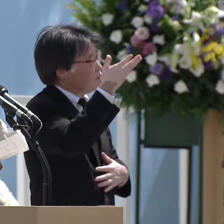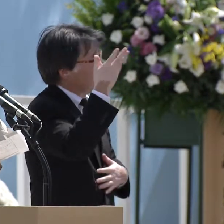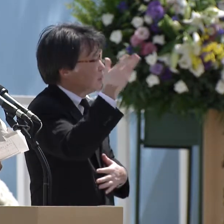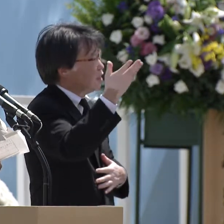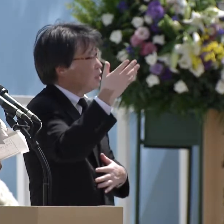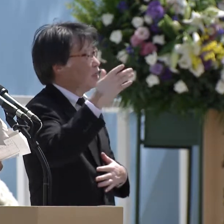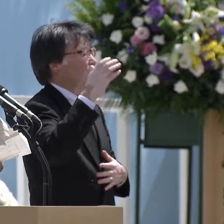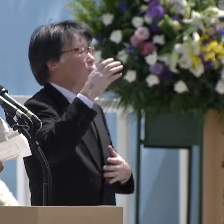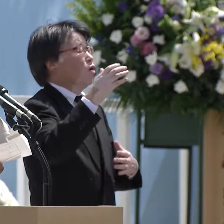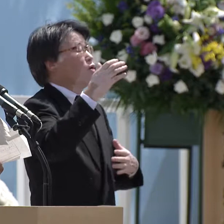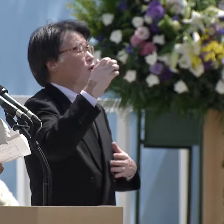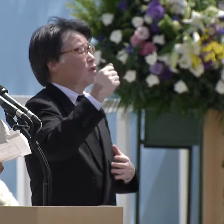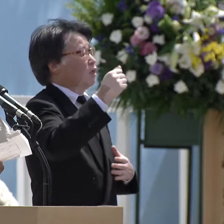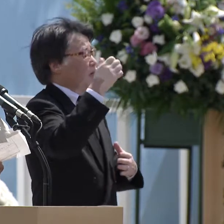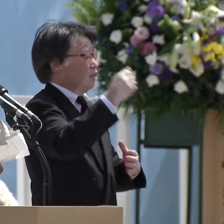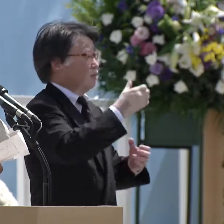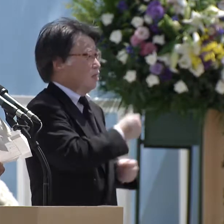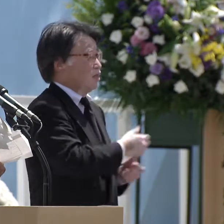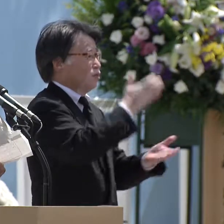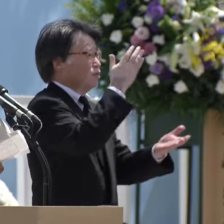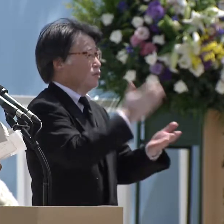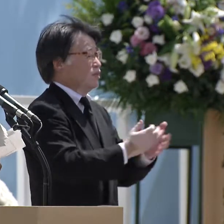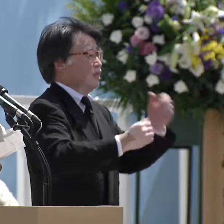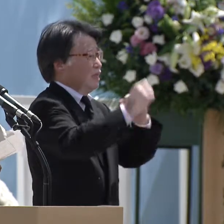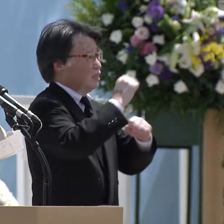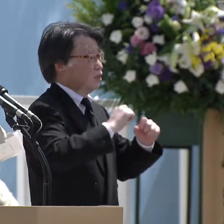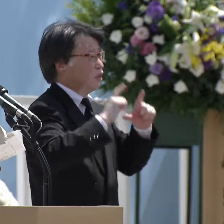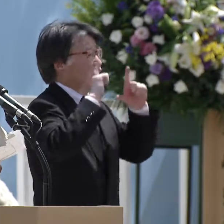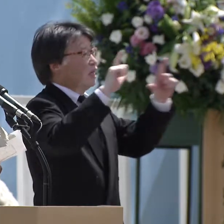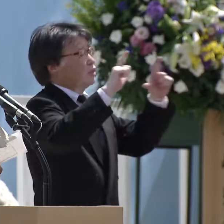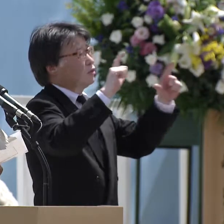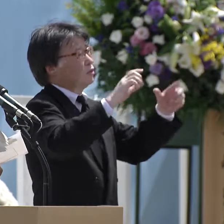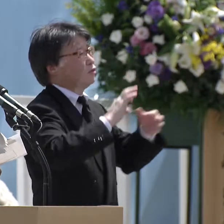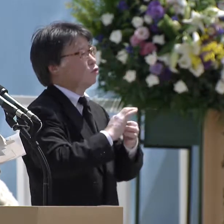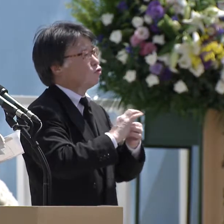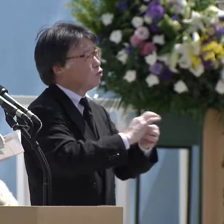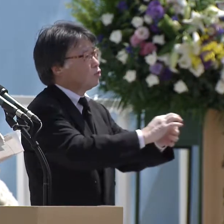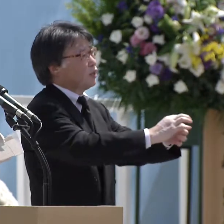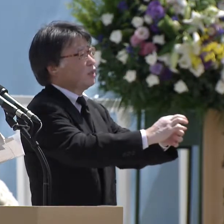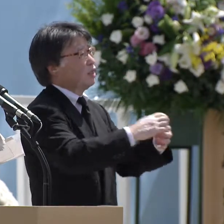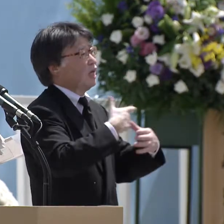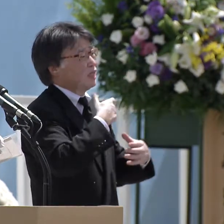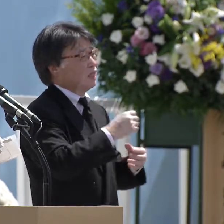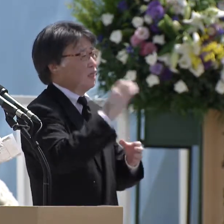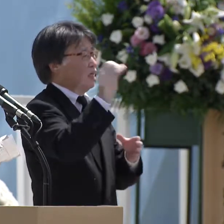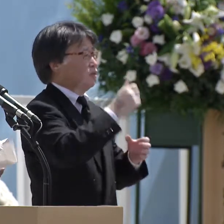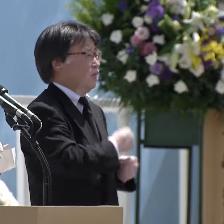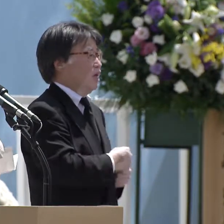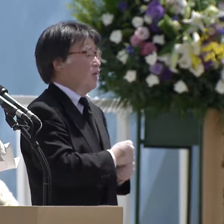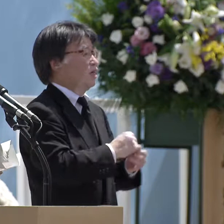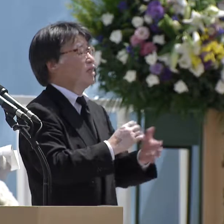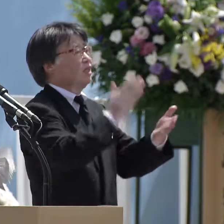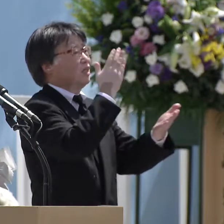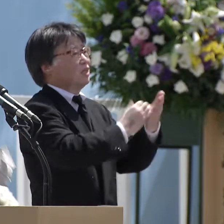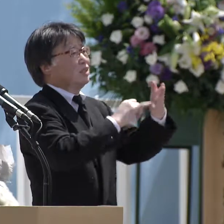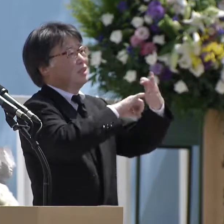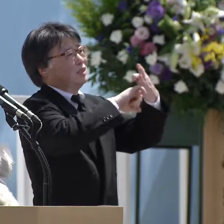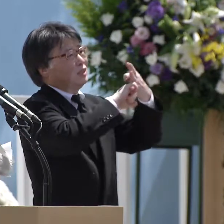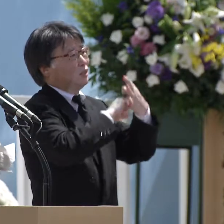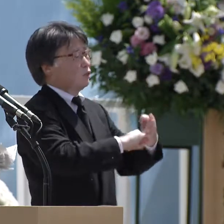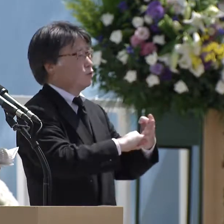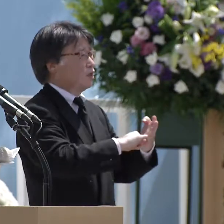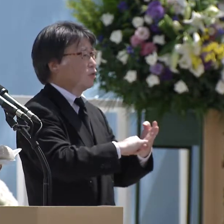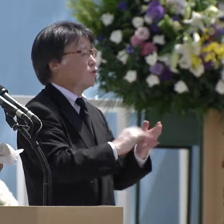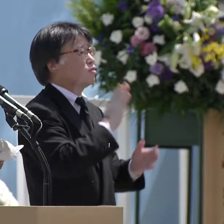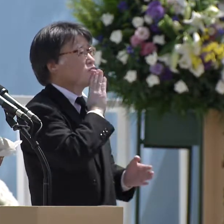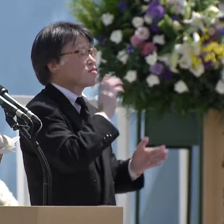際署名運動をさらに大きく発展させて、速やかに核兵器禁止条約を発効